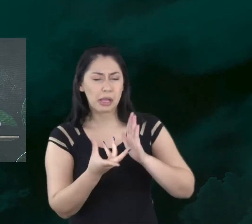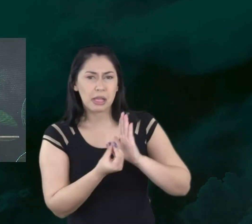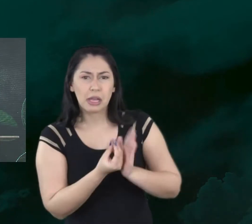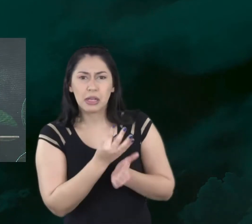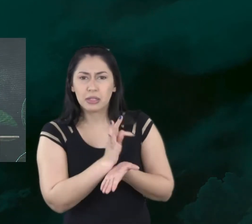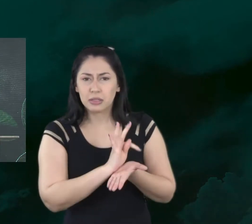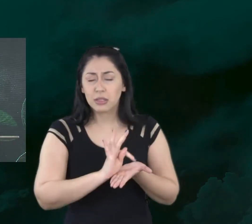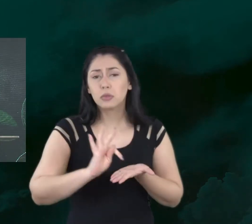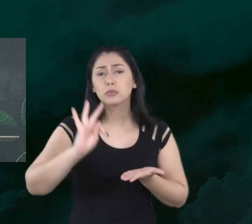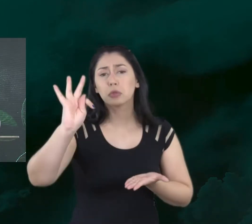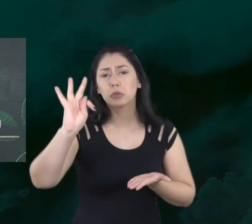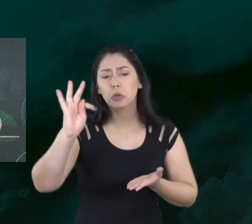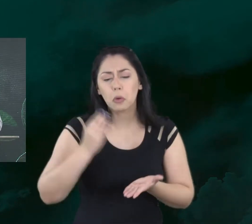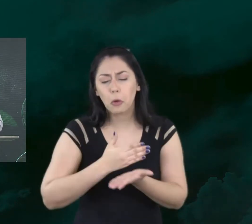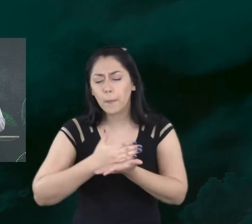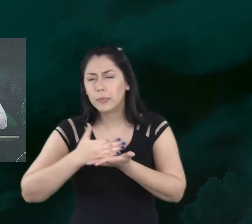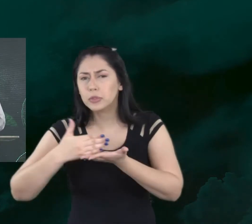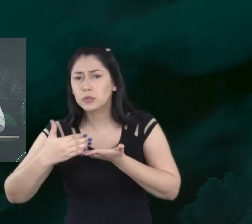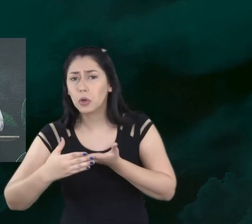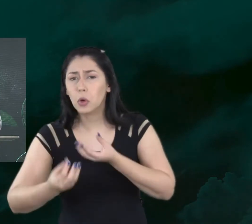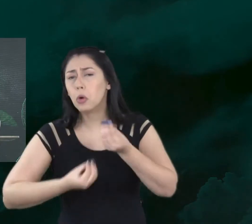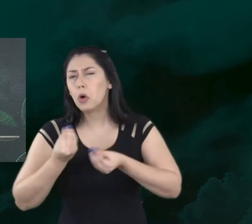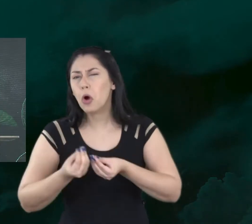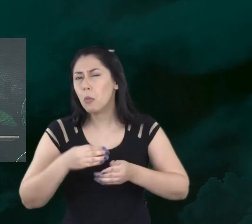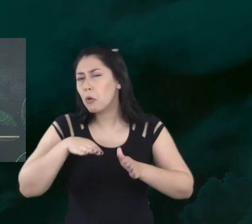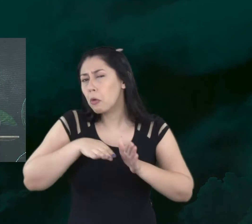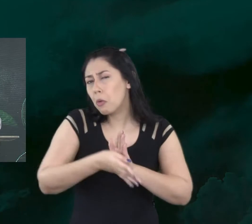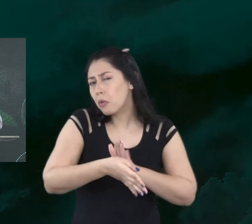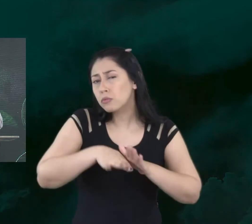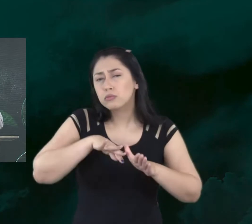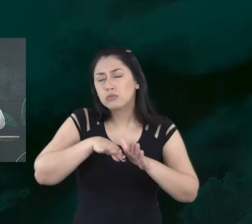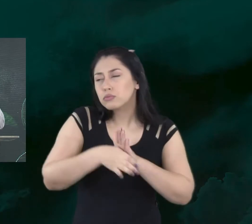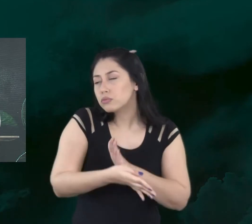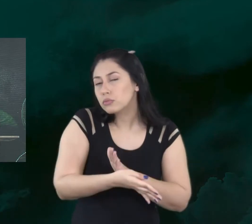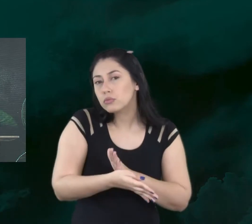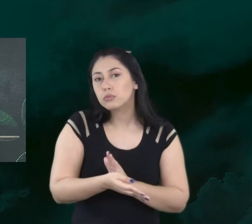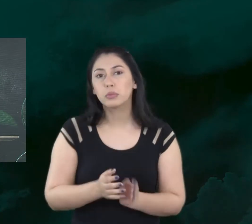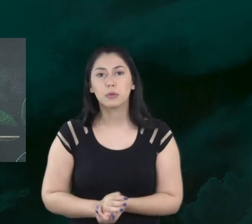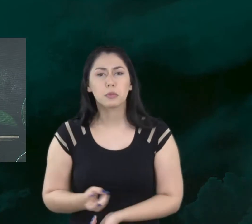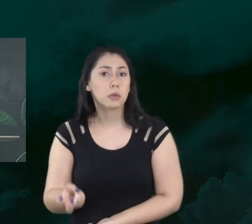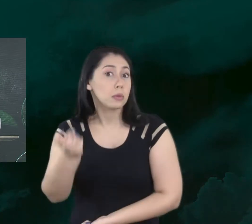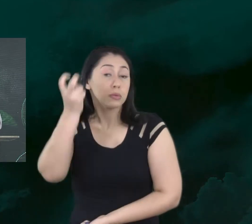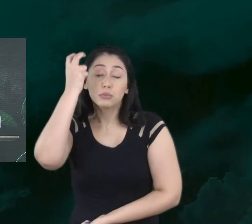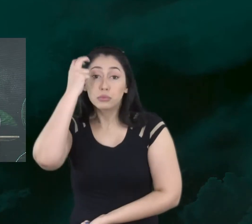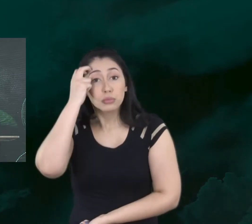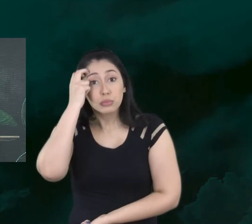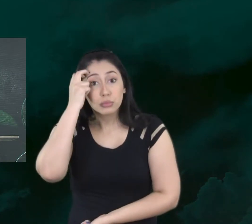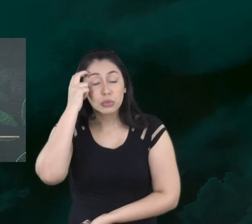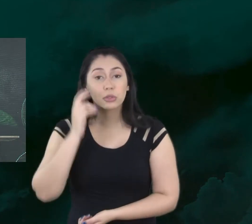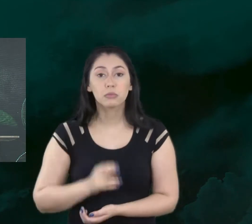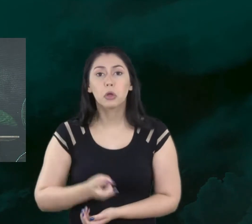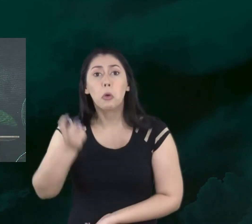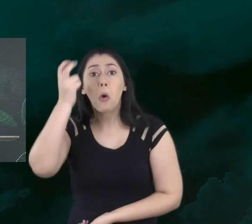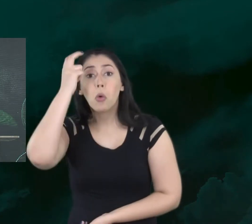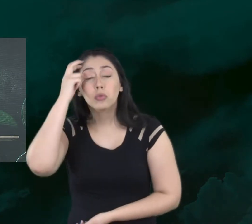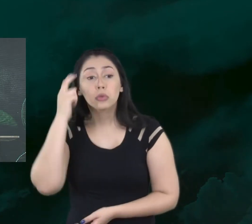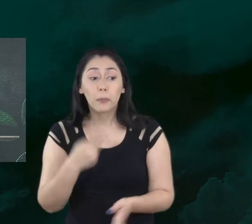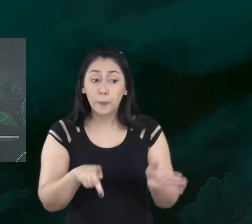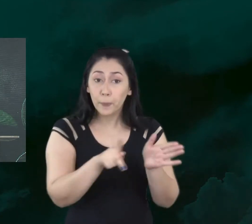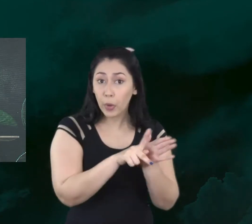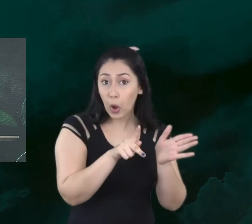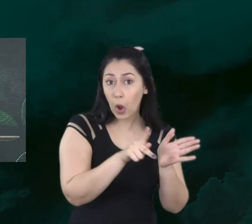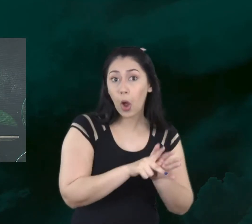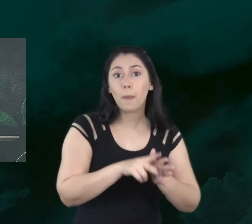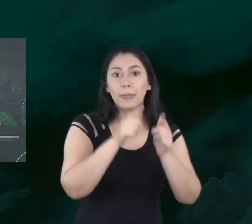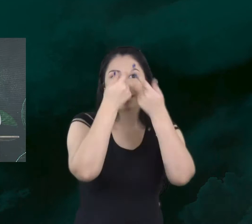gerada, os costumes da época, a cultura da época, a cultura grega, né,